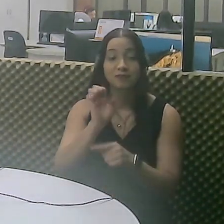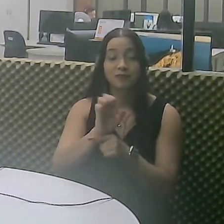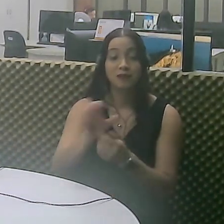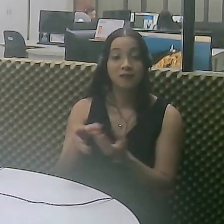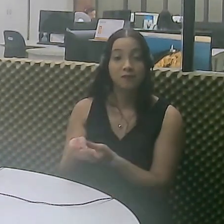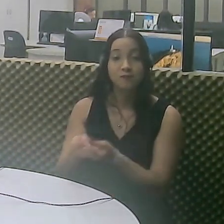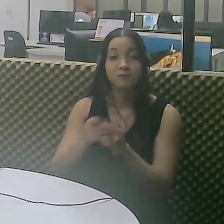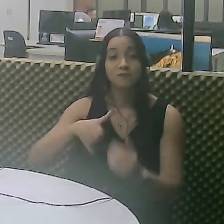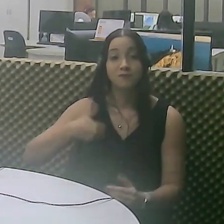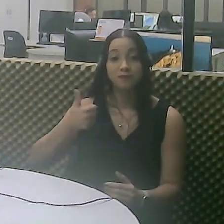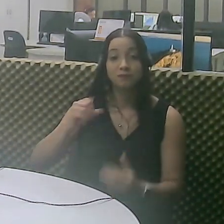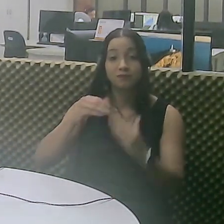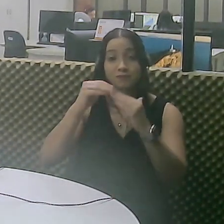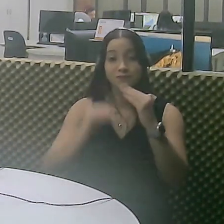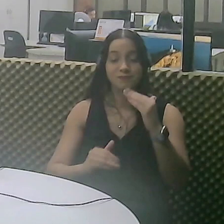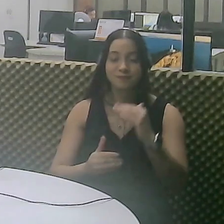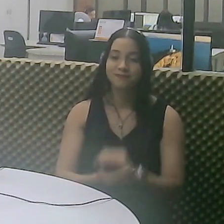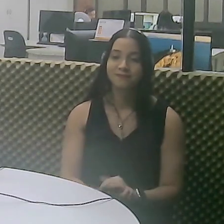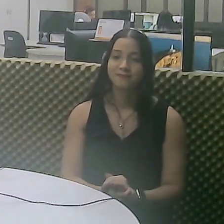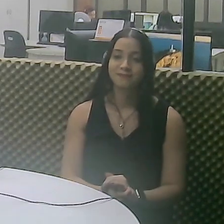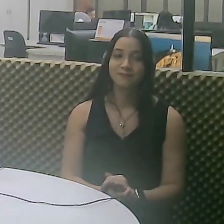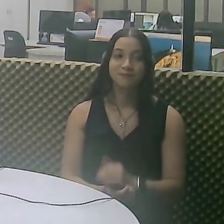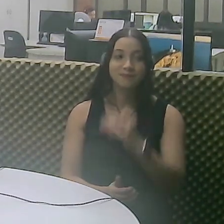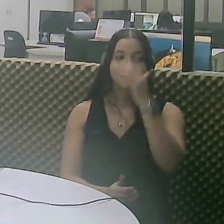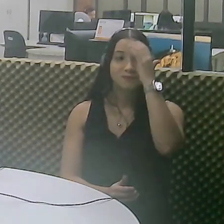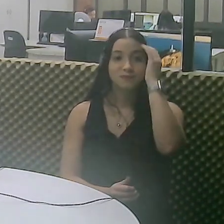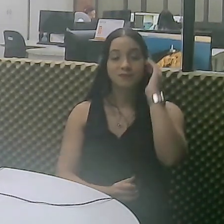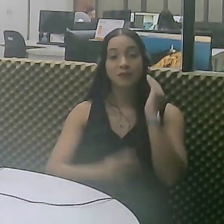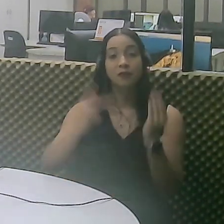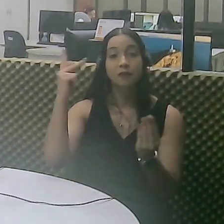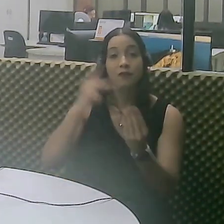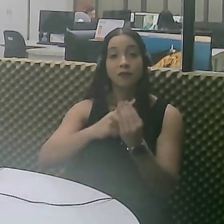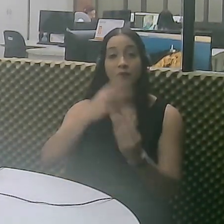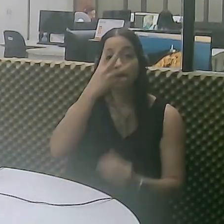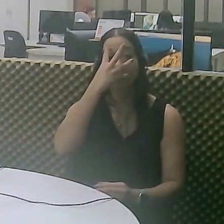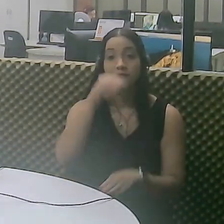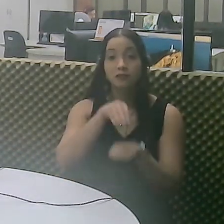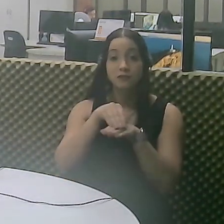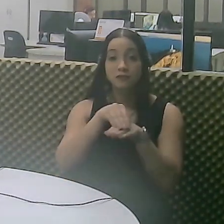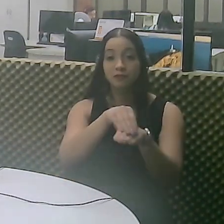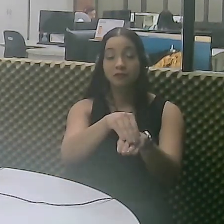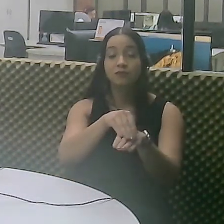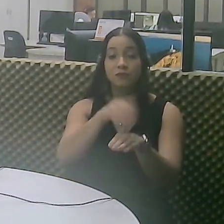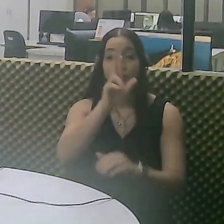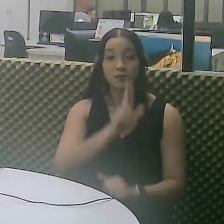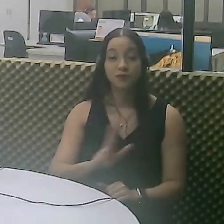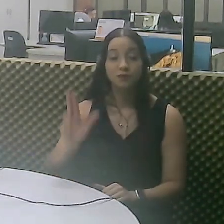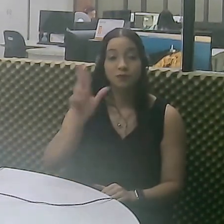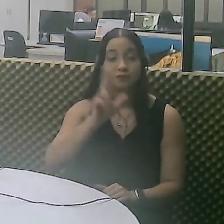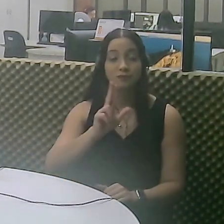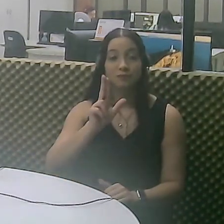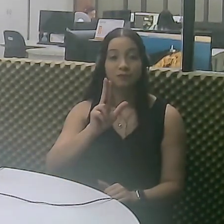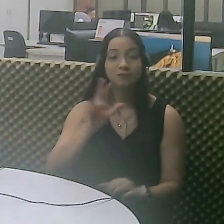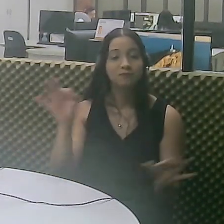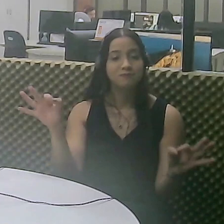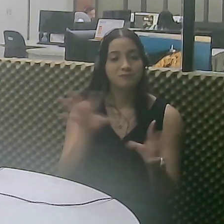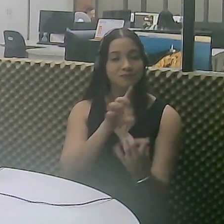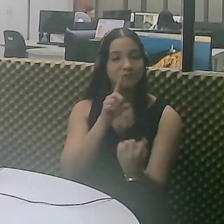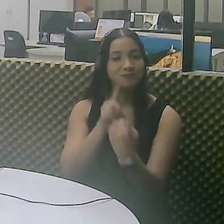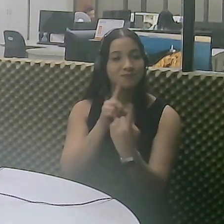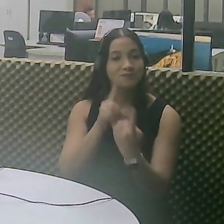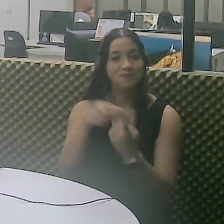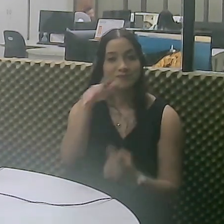Vôlei Sub-18. O Procon Móvel, serviço itinerante do Procon de Uberlândia, está pronto para atender